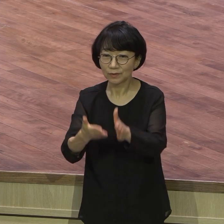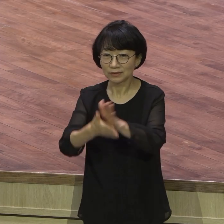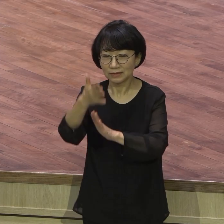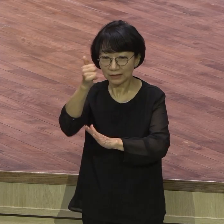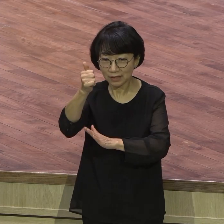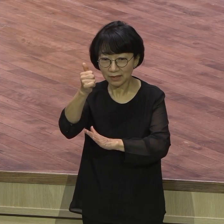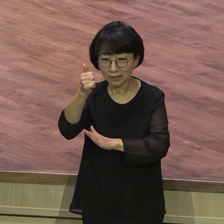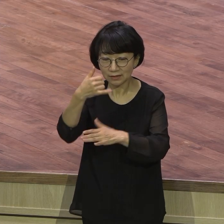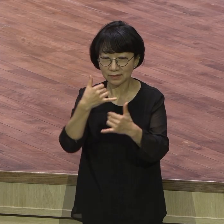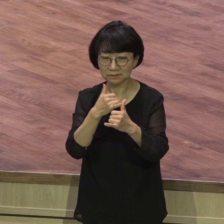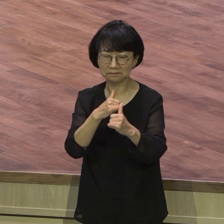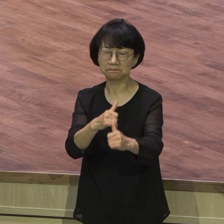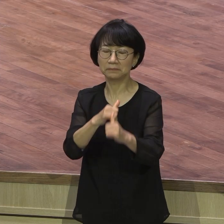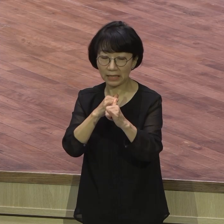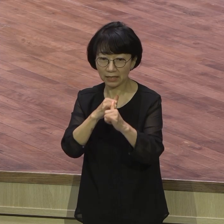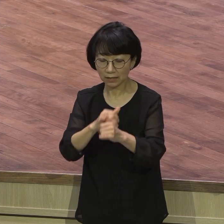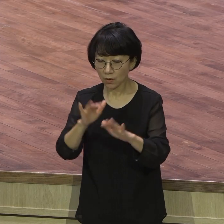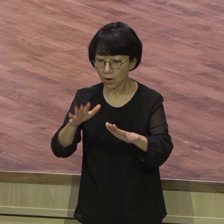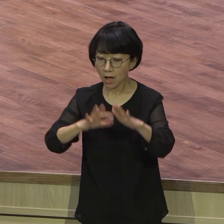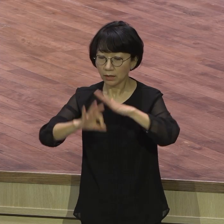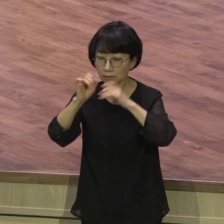아침에 눈을 뜨자마 뉴스를 딱 보고.